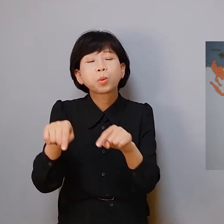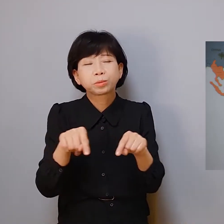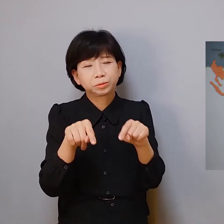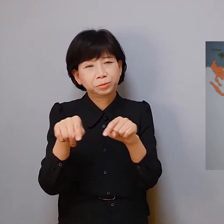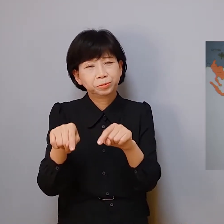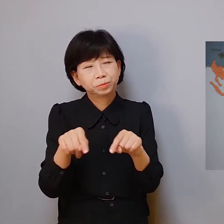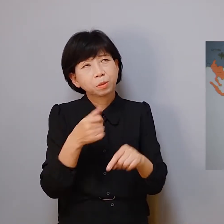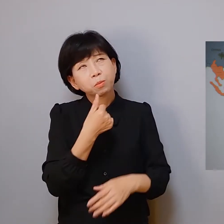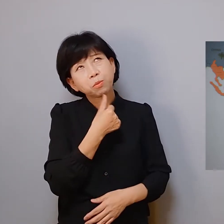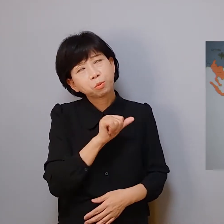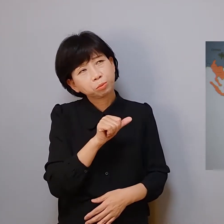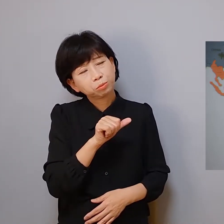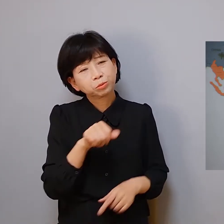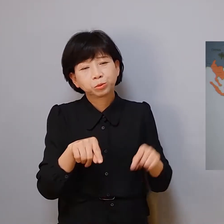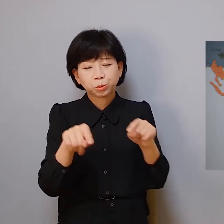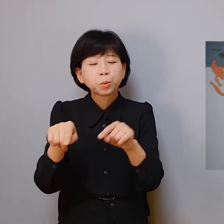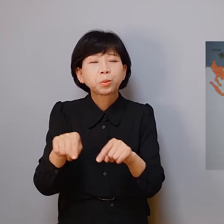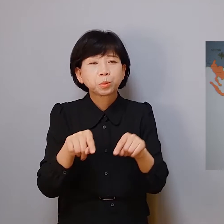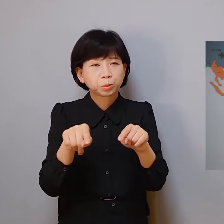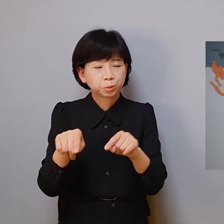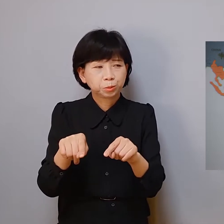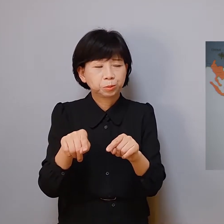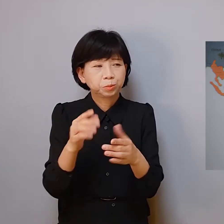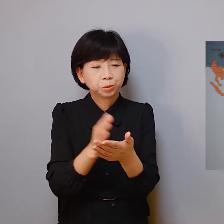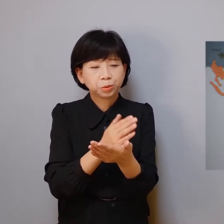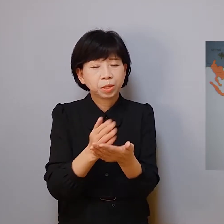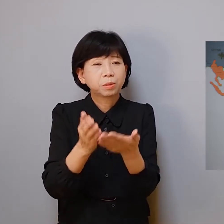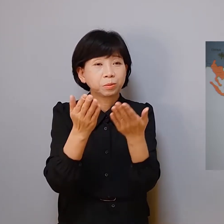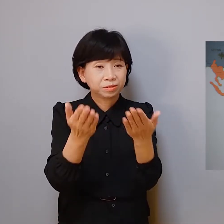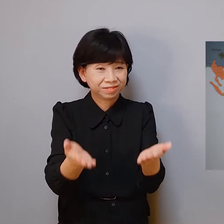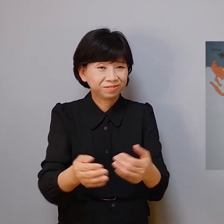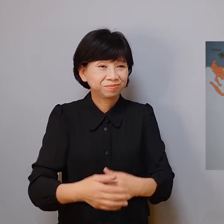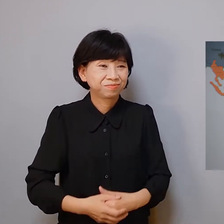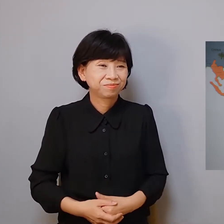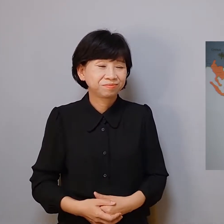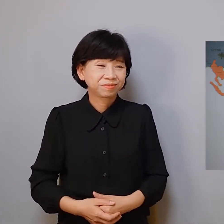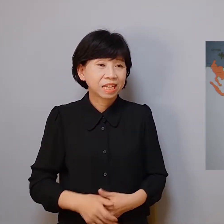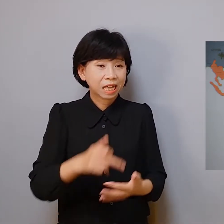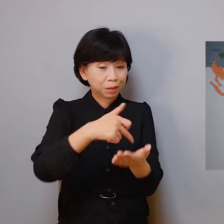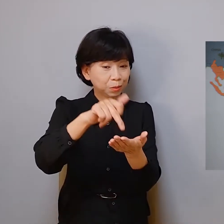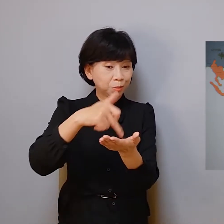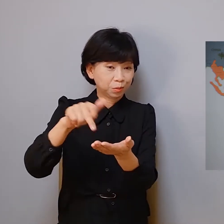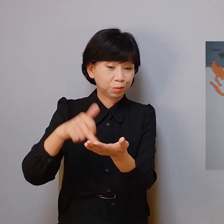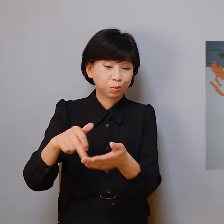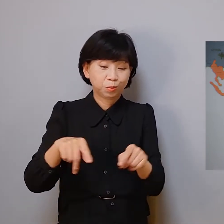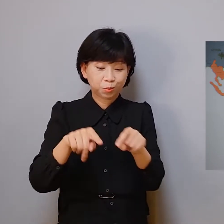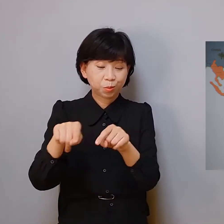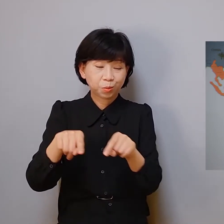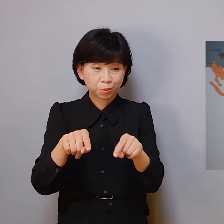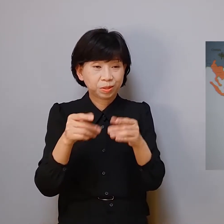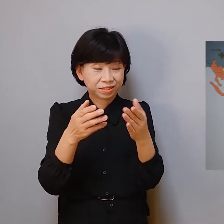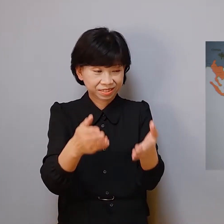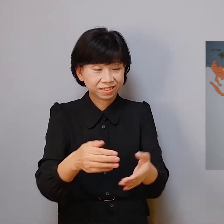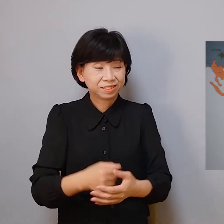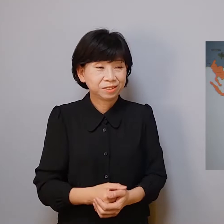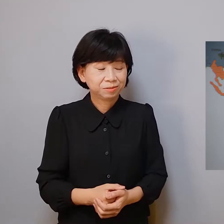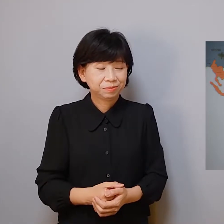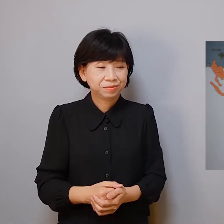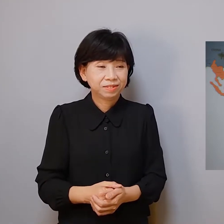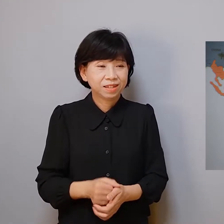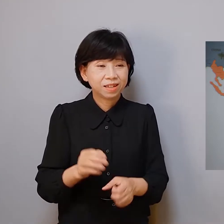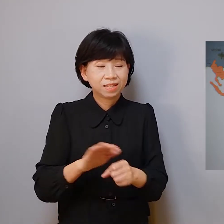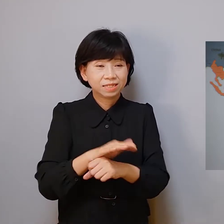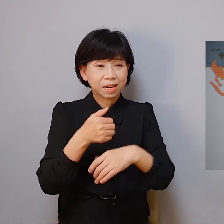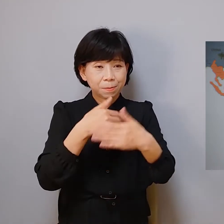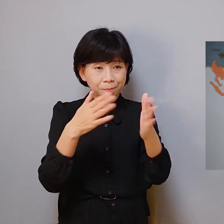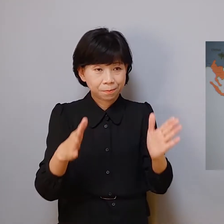5분 정도로 해서 녹음을 해서 우리 사랑 목자들에게 드렸으니까요. 우리 사랑 목자들께서는